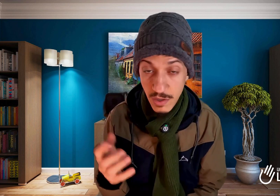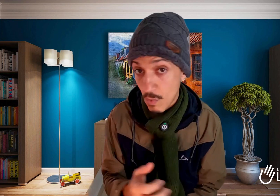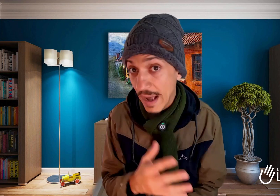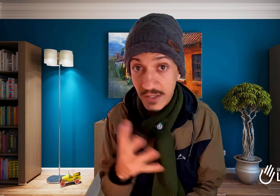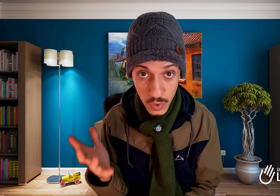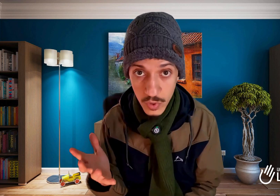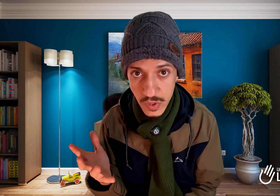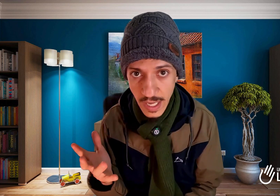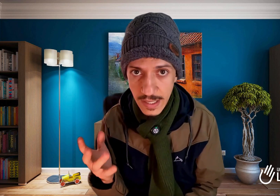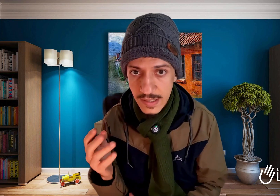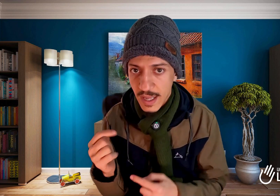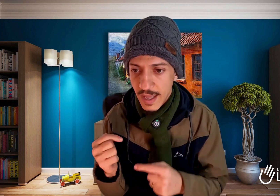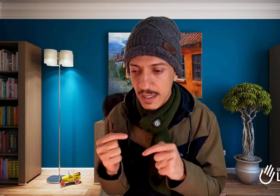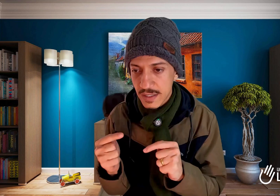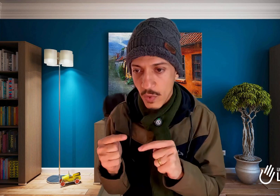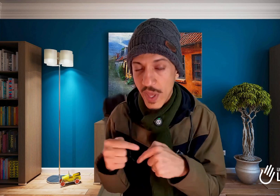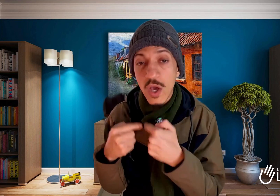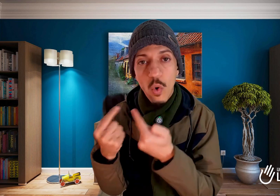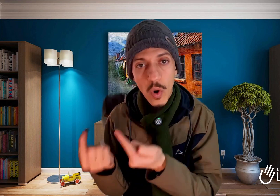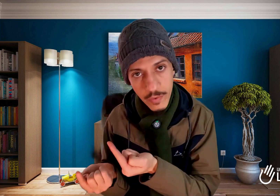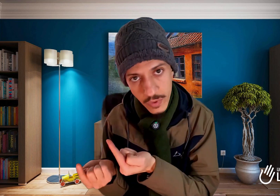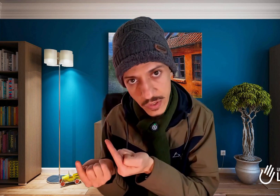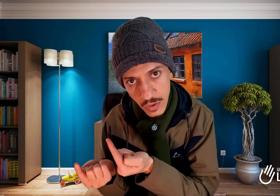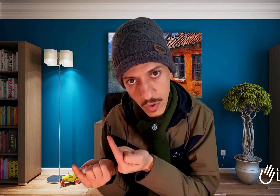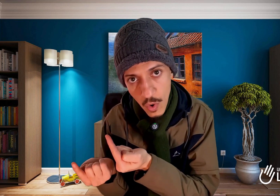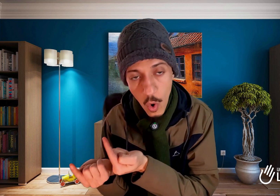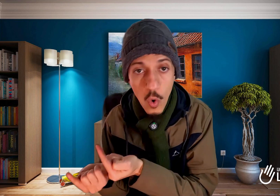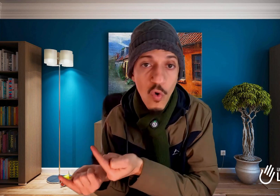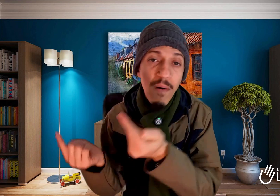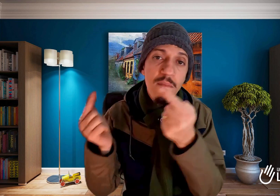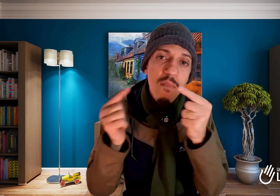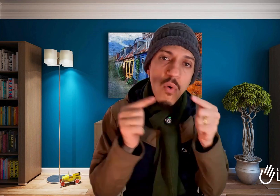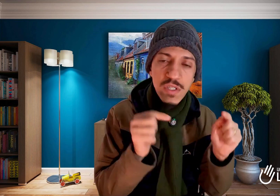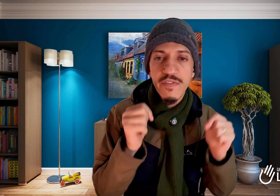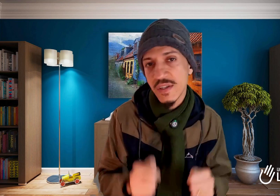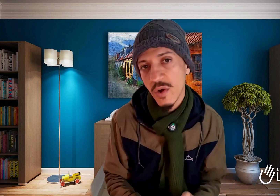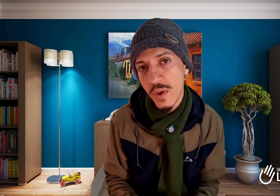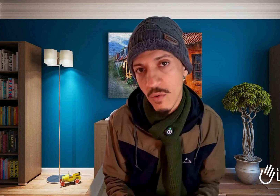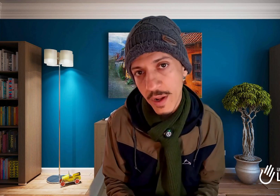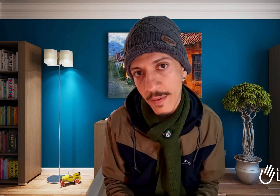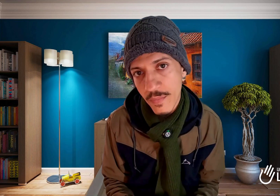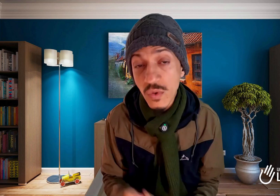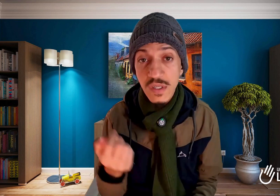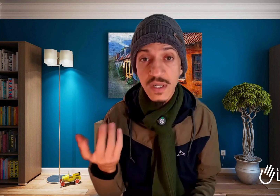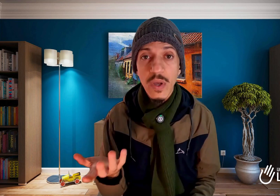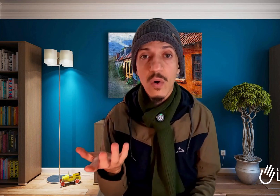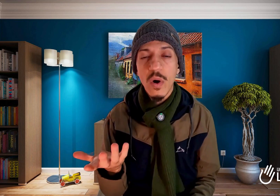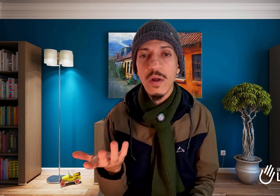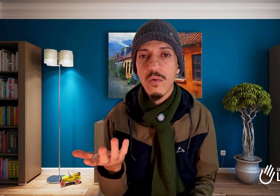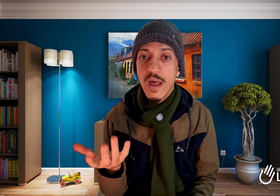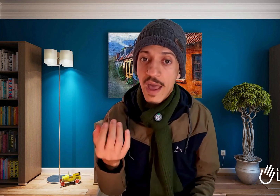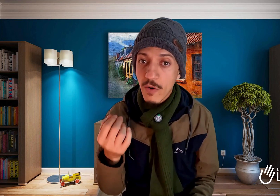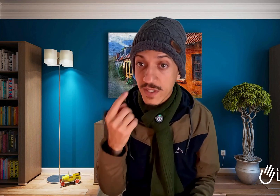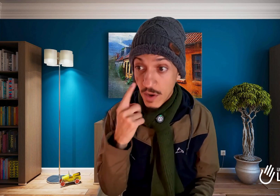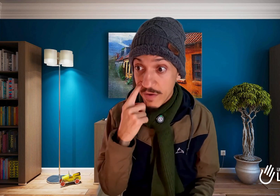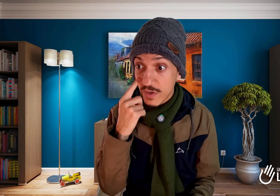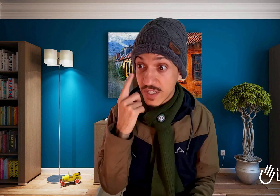quase todos eles são icônicos ou com uma motivação icônica. Um sinal icônico é um sinal que você olha para